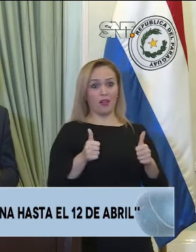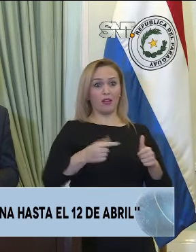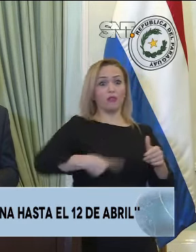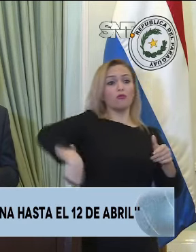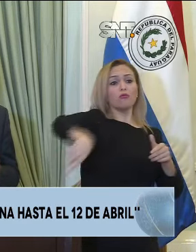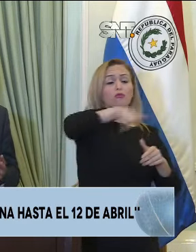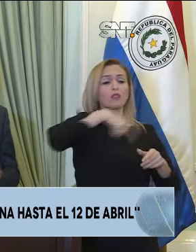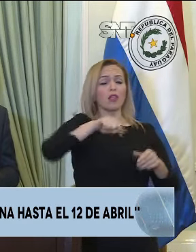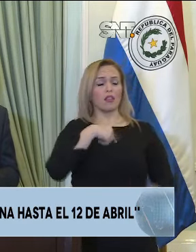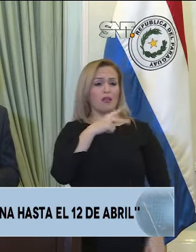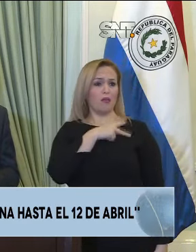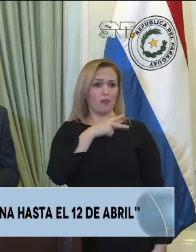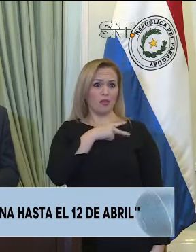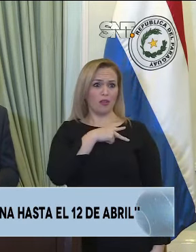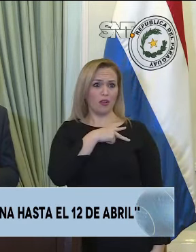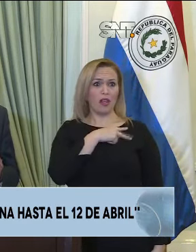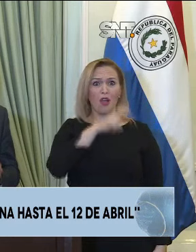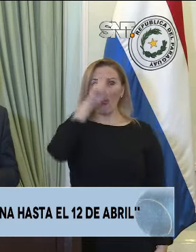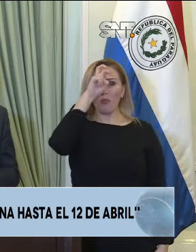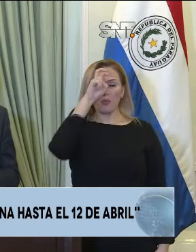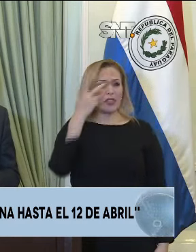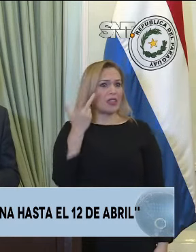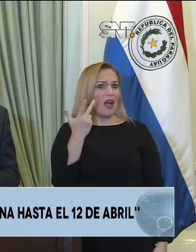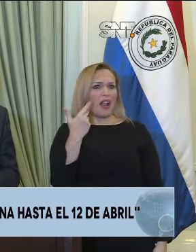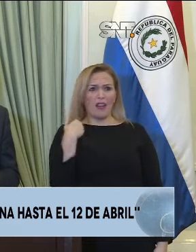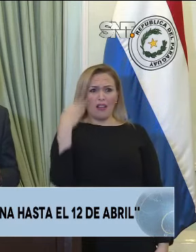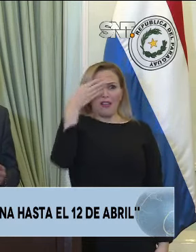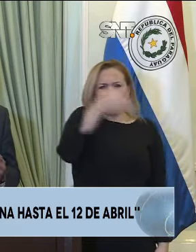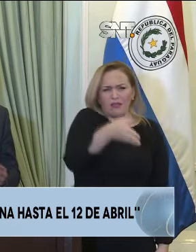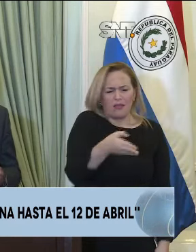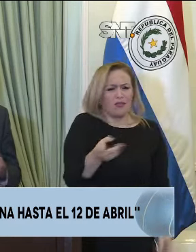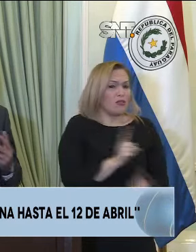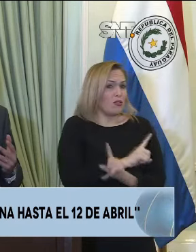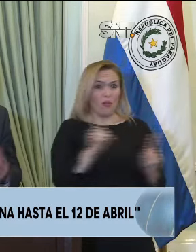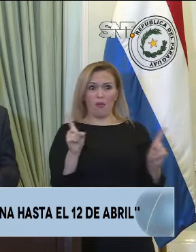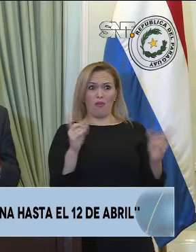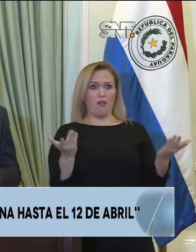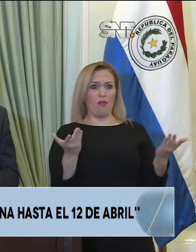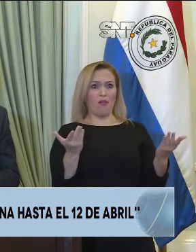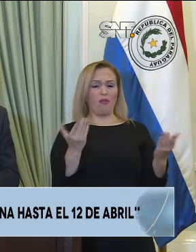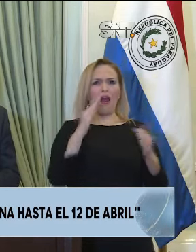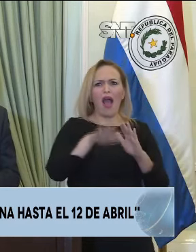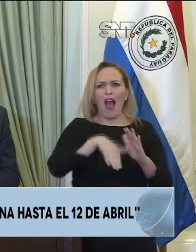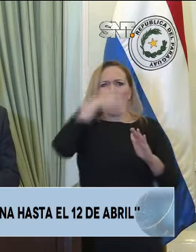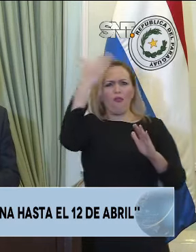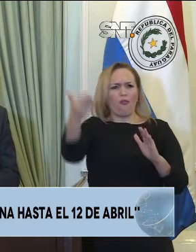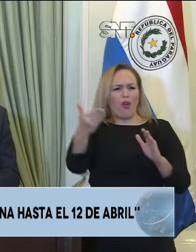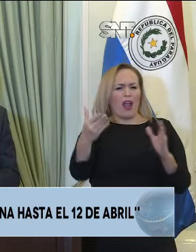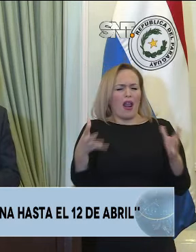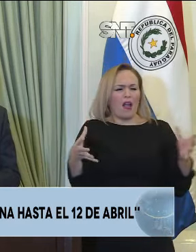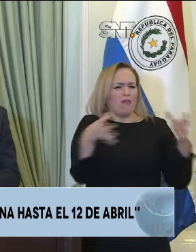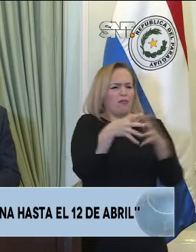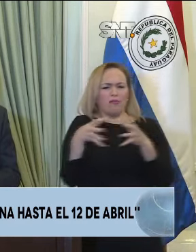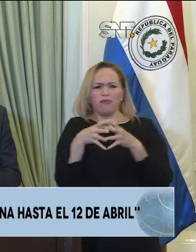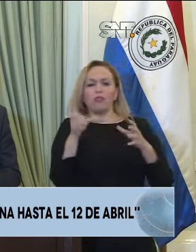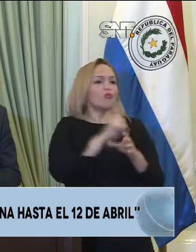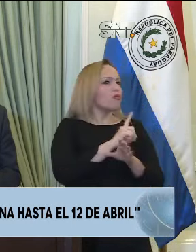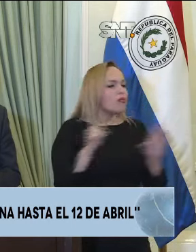cancha que no nos conviene son los hospitales. La cancha que nos conviene es la sociedad afuera, con estas medidas que ya estamos